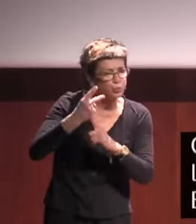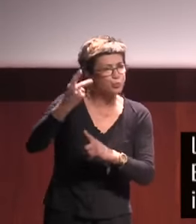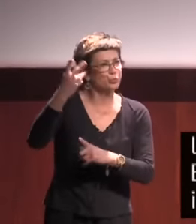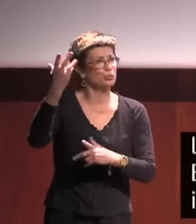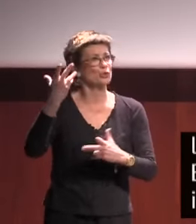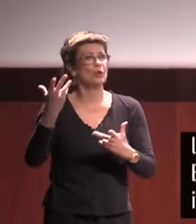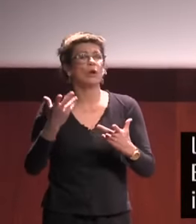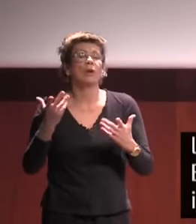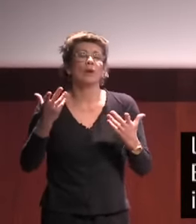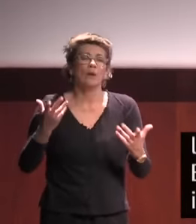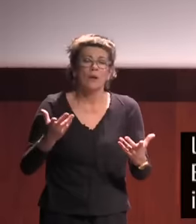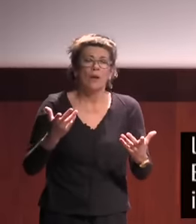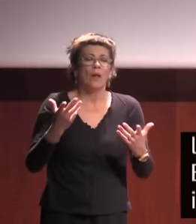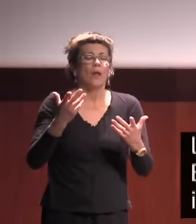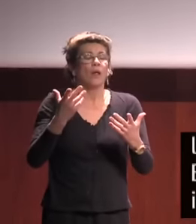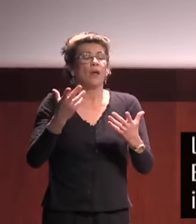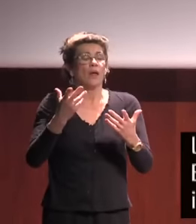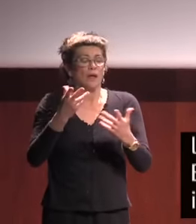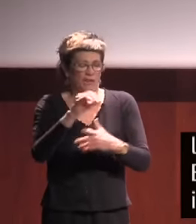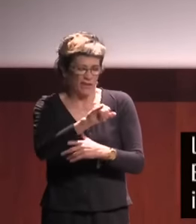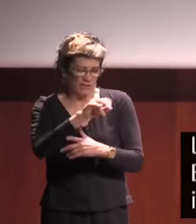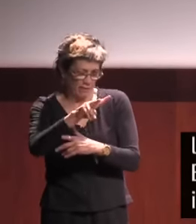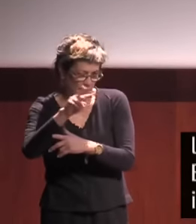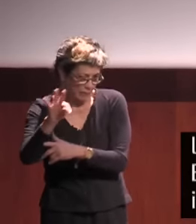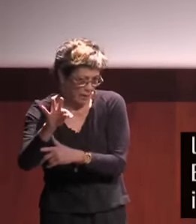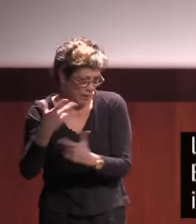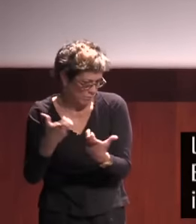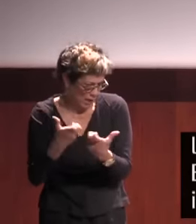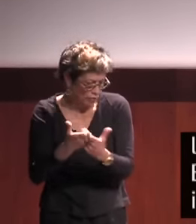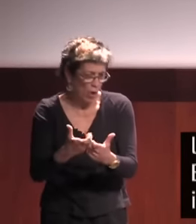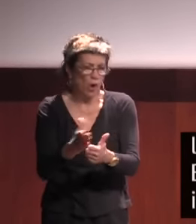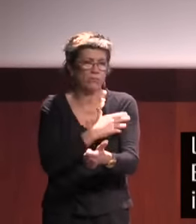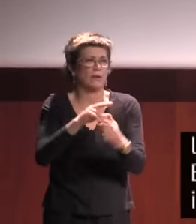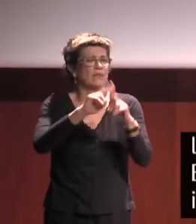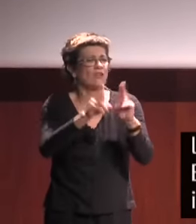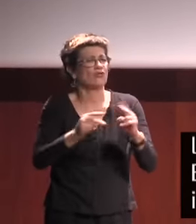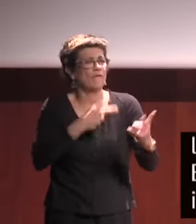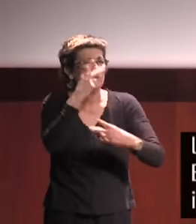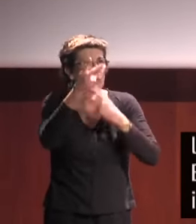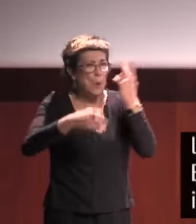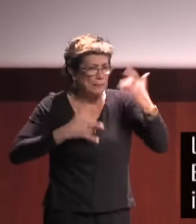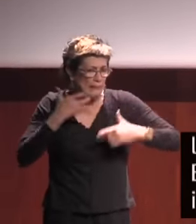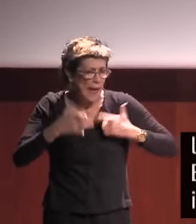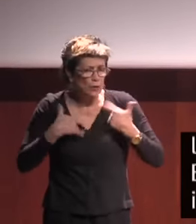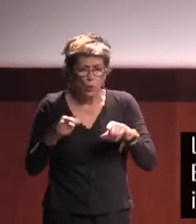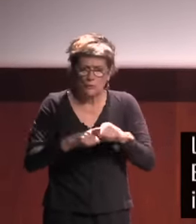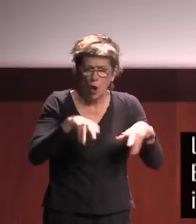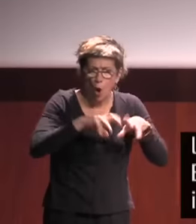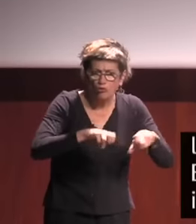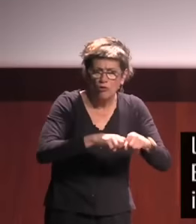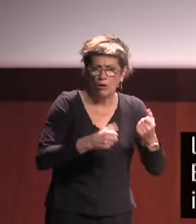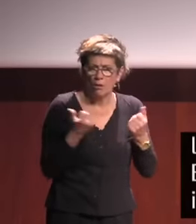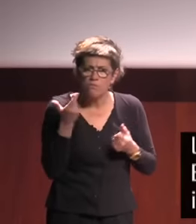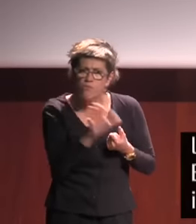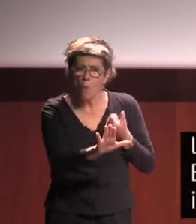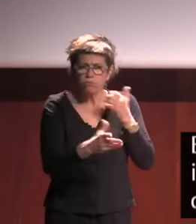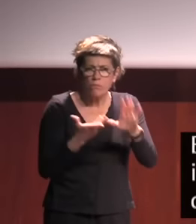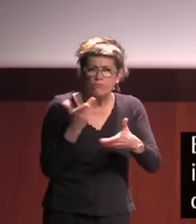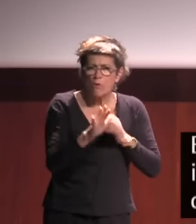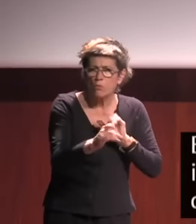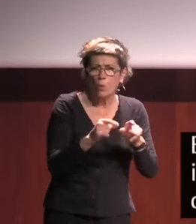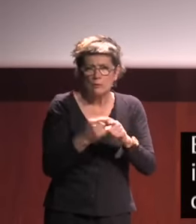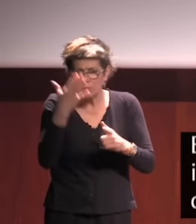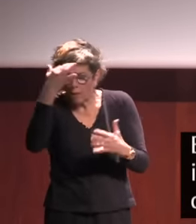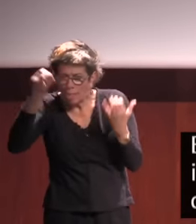notamment l'International Visual Theatre, mais aussi grâce au dynamisme de la recherche et de la création en langue des signes